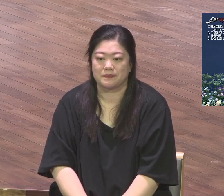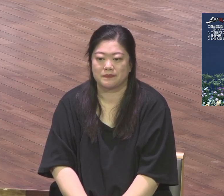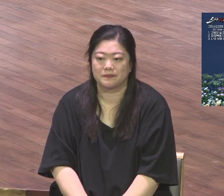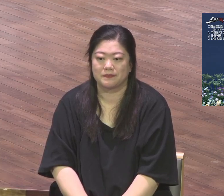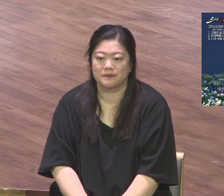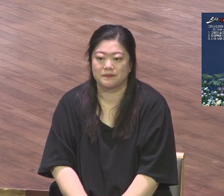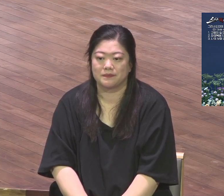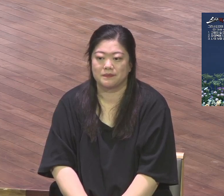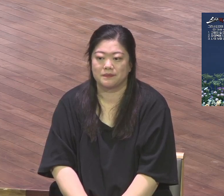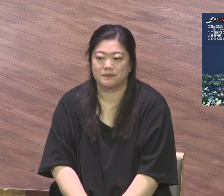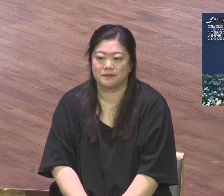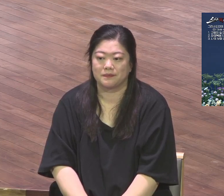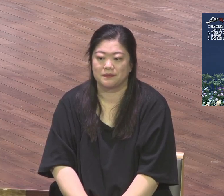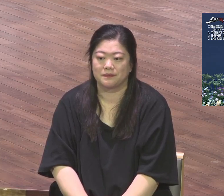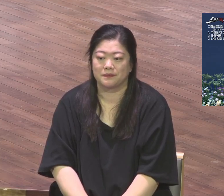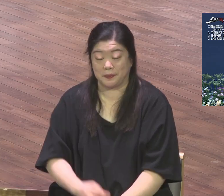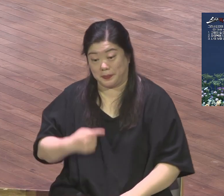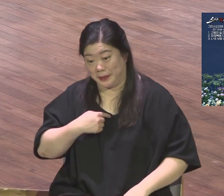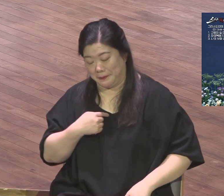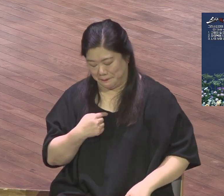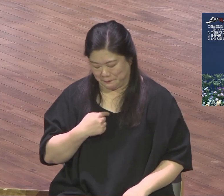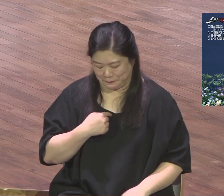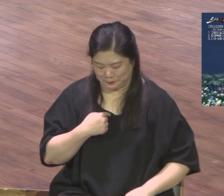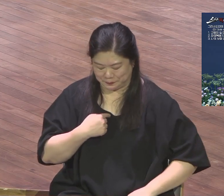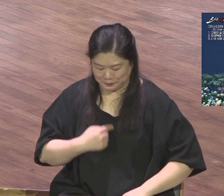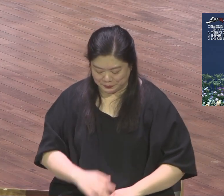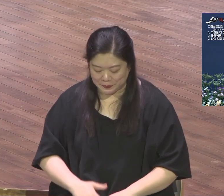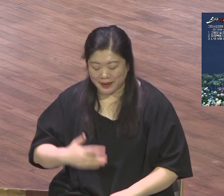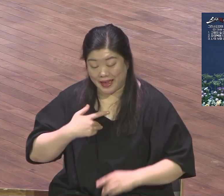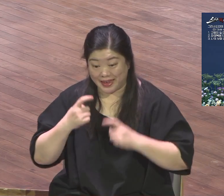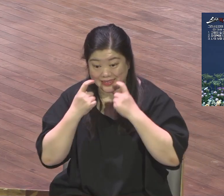제가 제 개인적인 뭐 이런